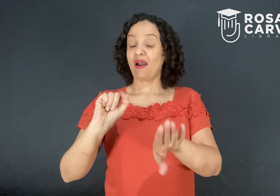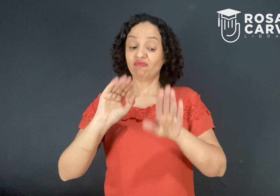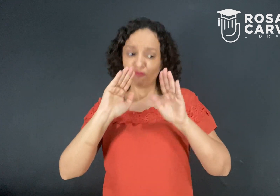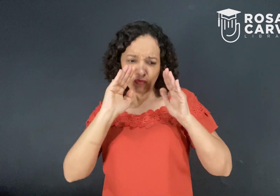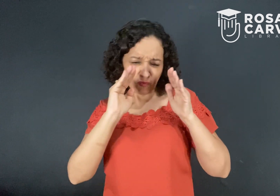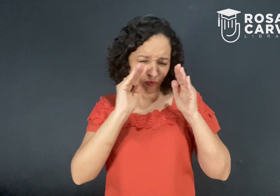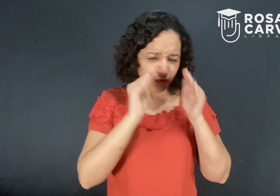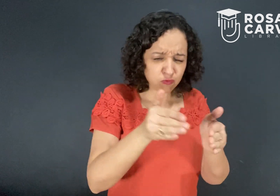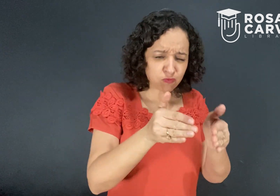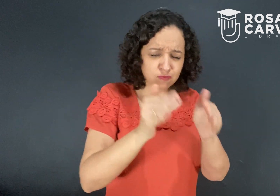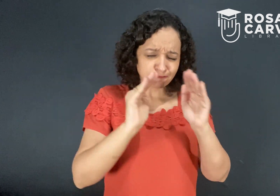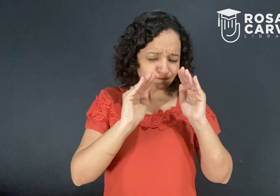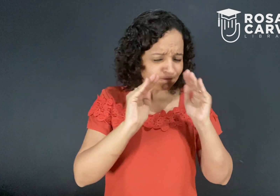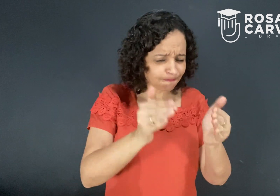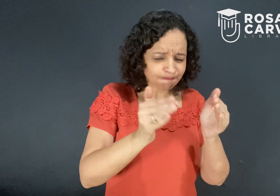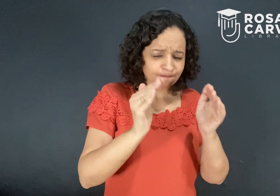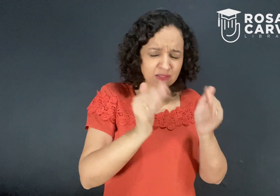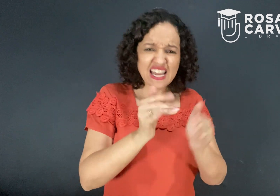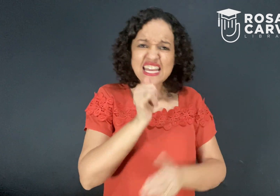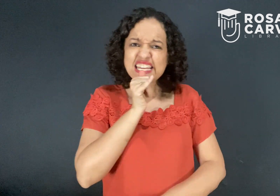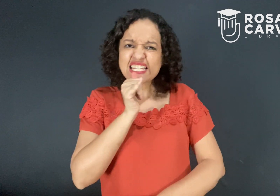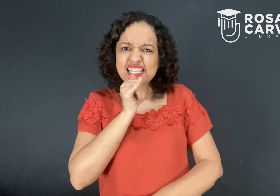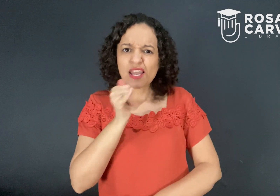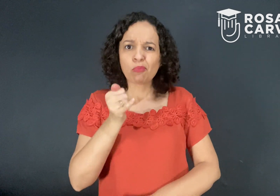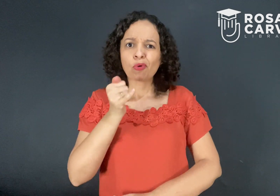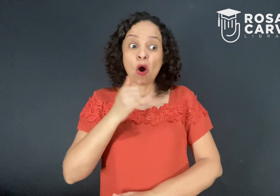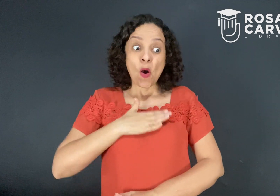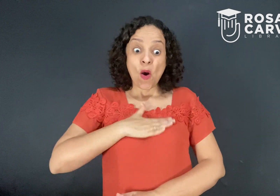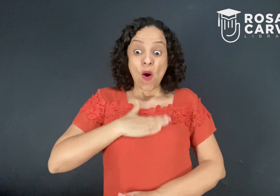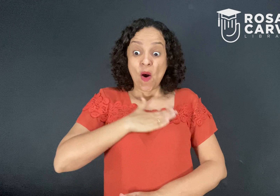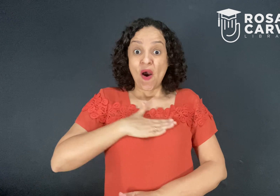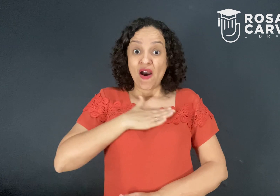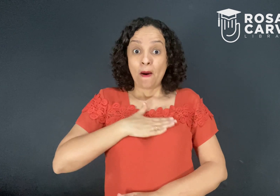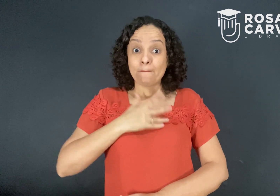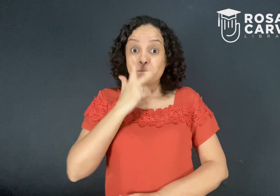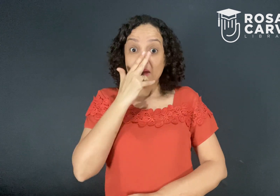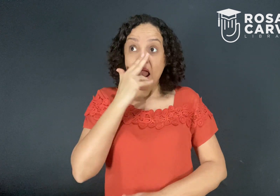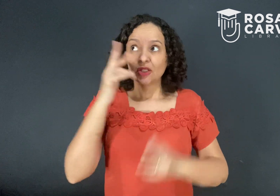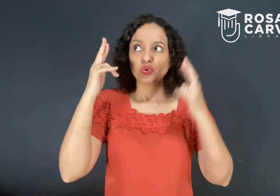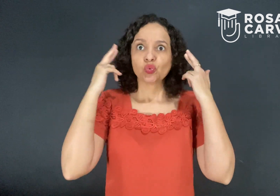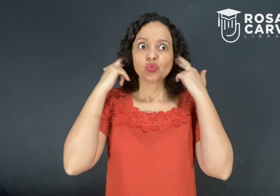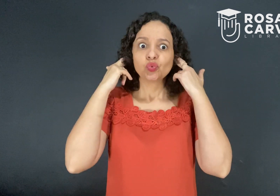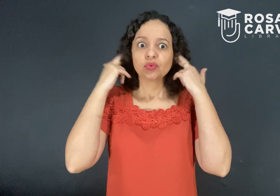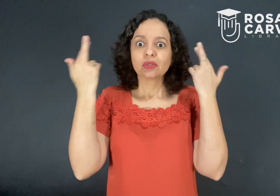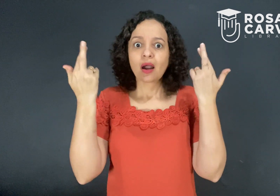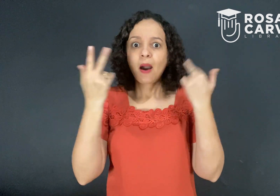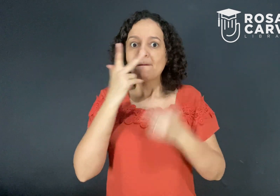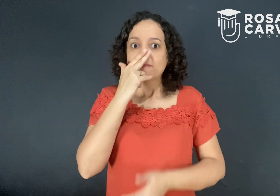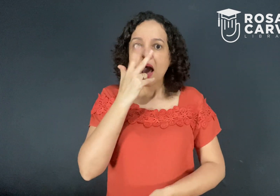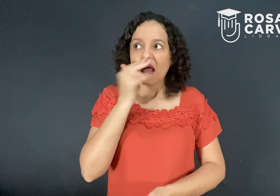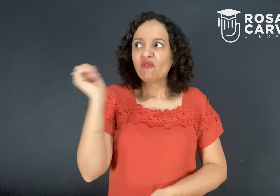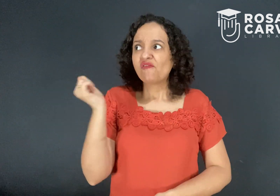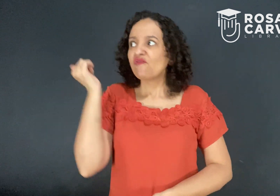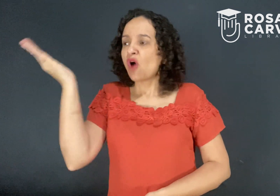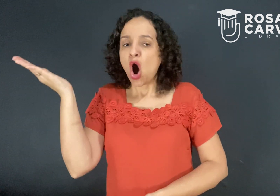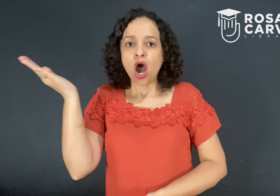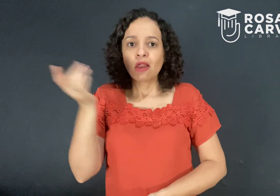hiperfoco. Quando estão focados naquilo que eles gostam, elas parecem que são surdas, parece que não está acontecendo